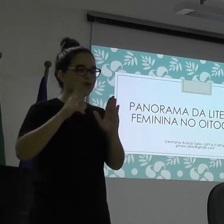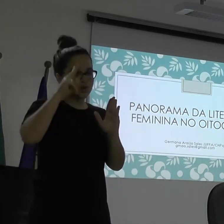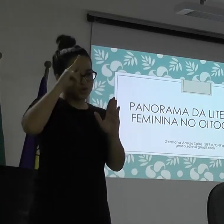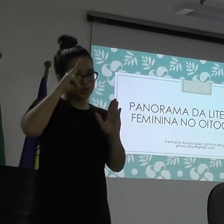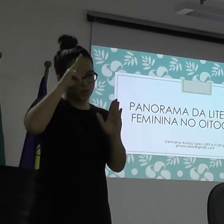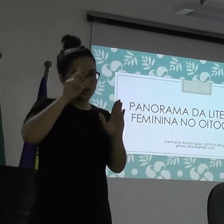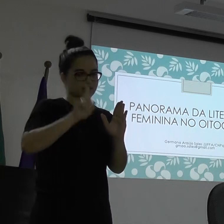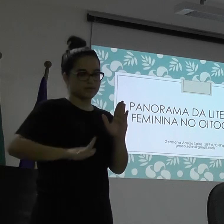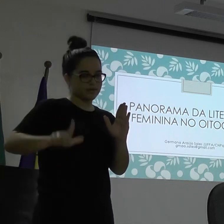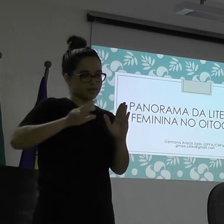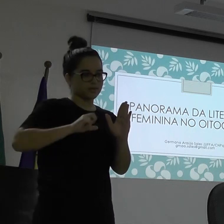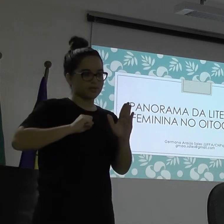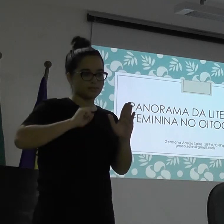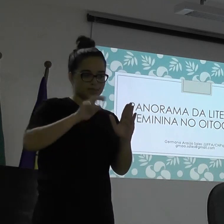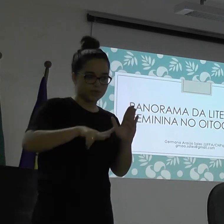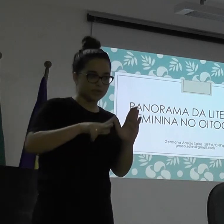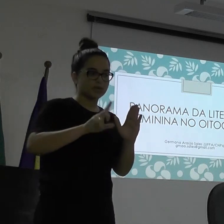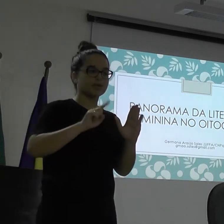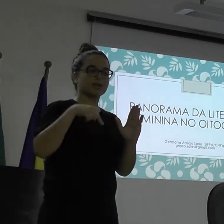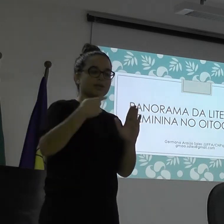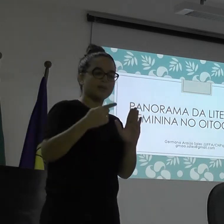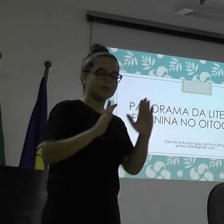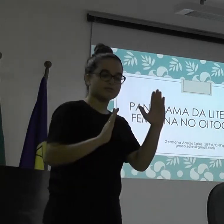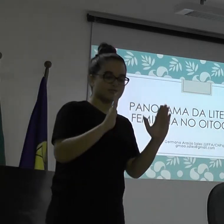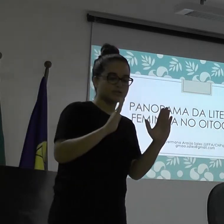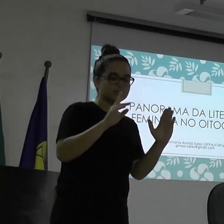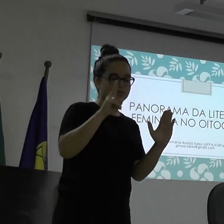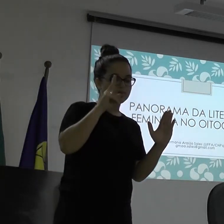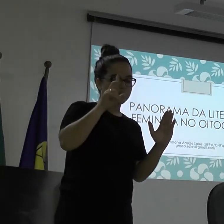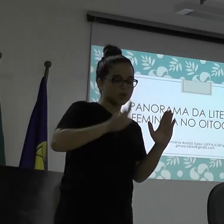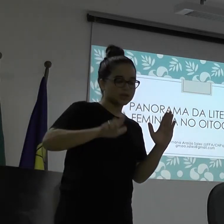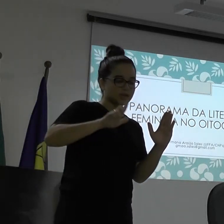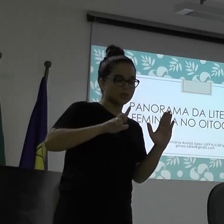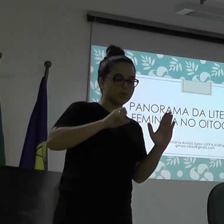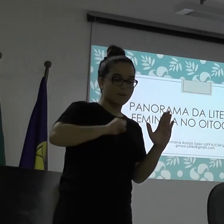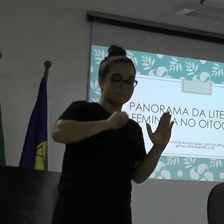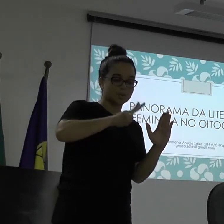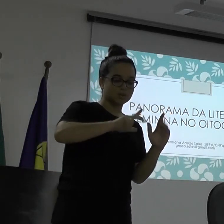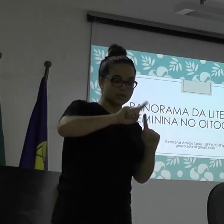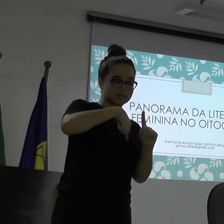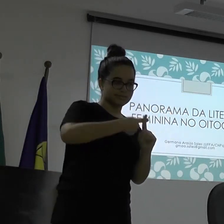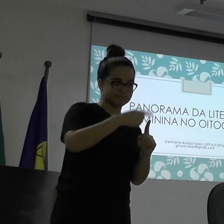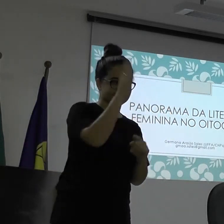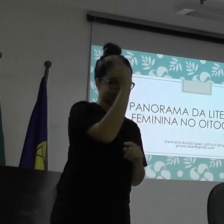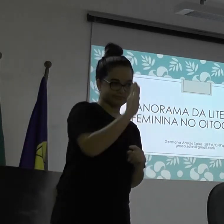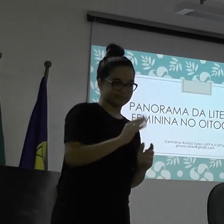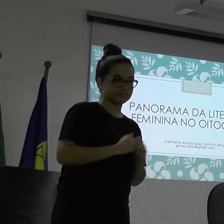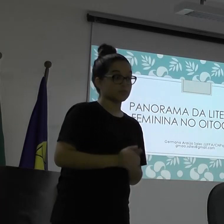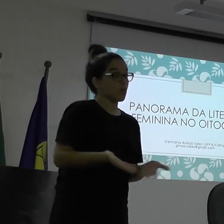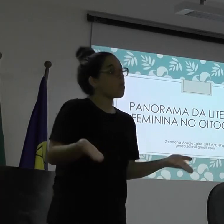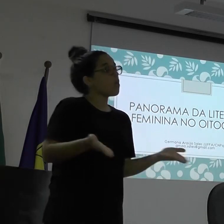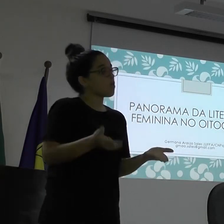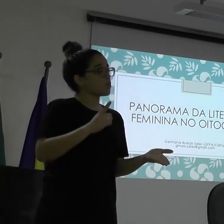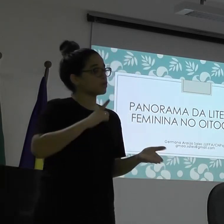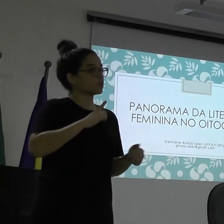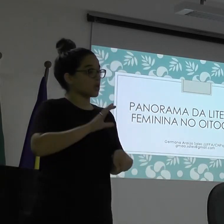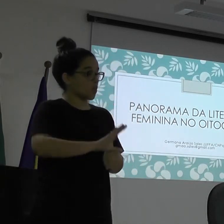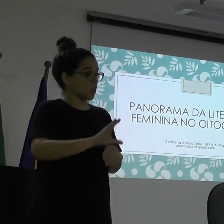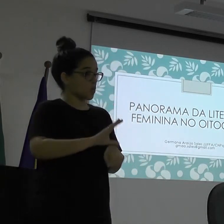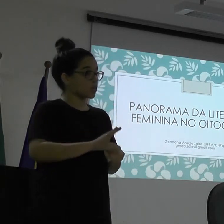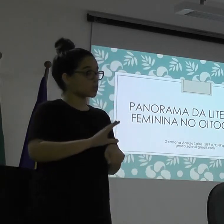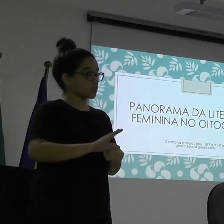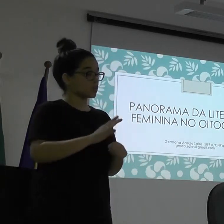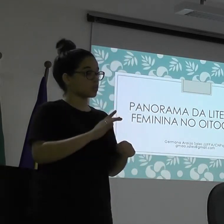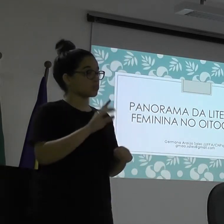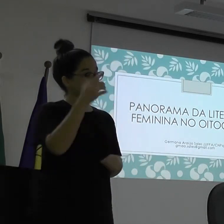aí depois começa a literatura portuguesa e a literatura brasileira. Ainda hoje há cursos de graduação na minha